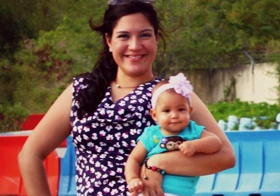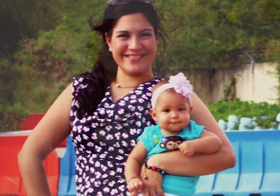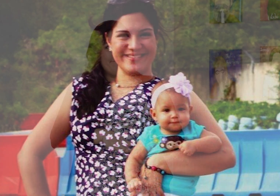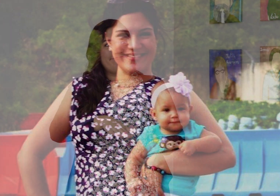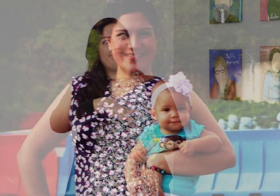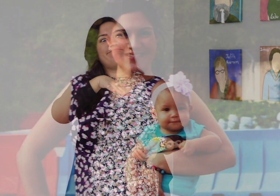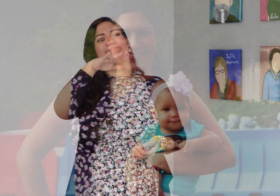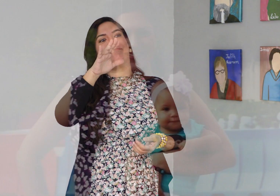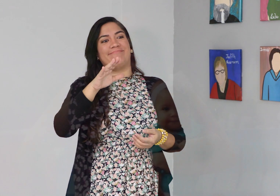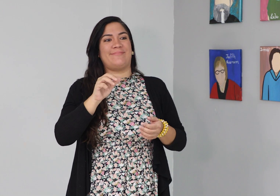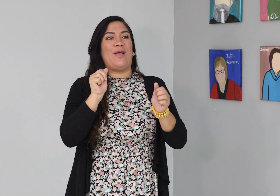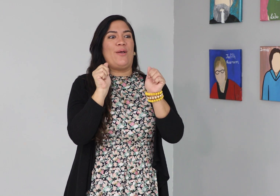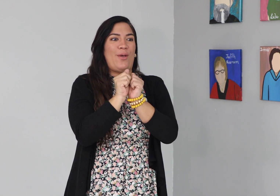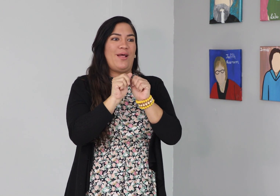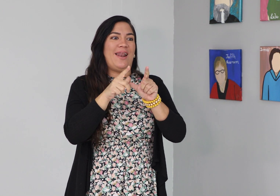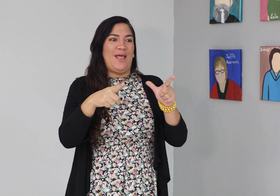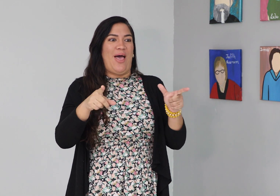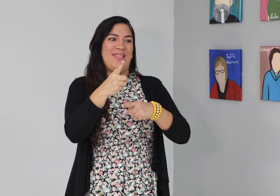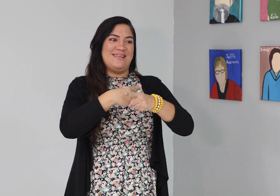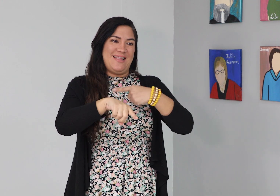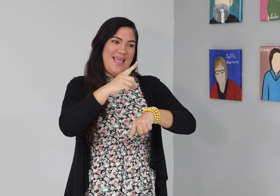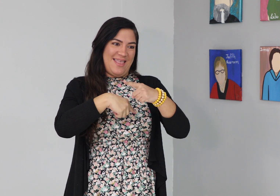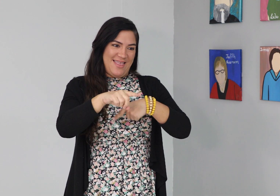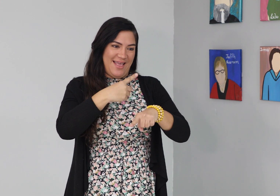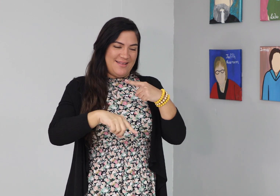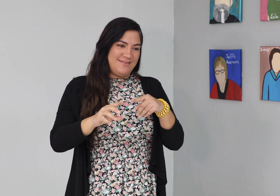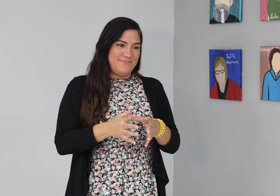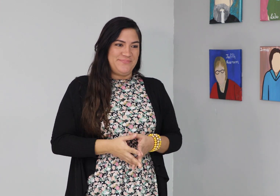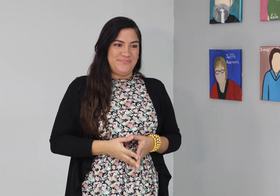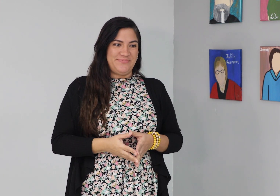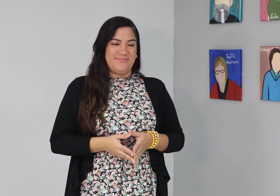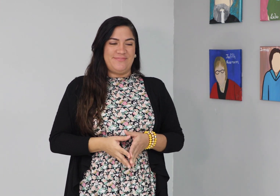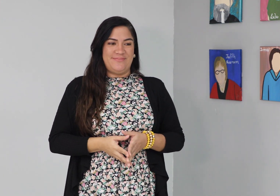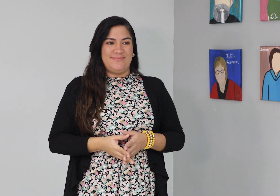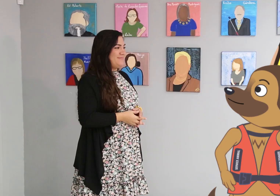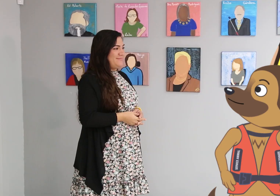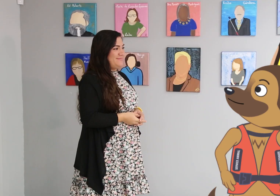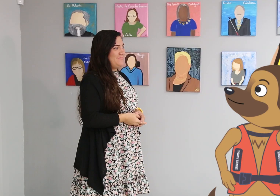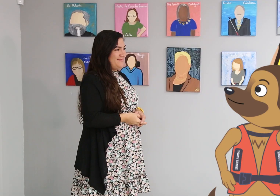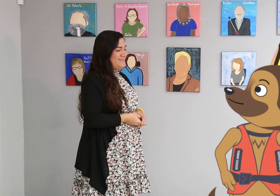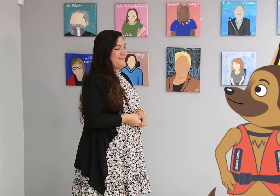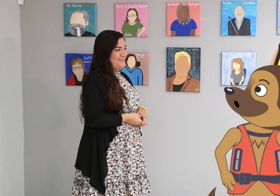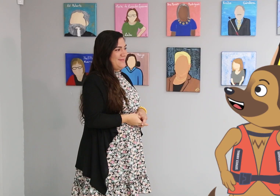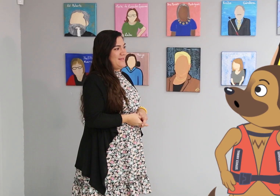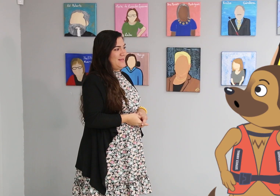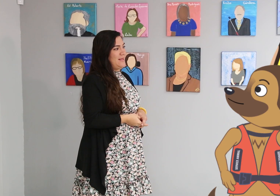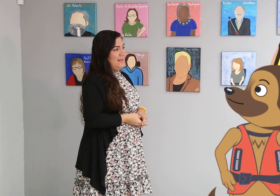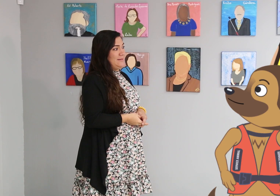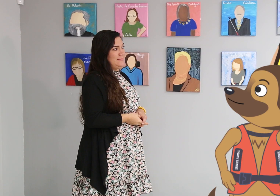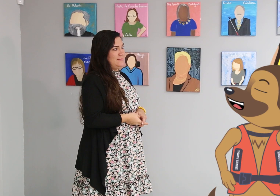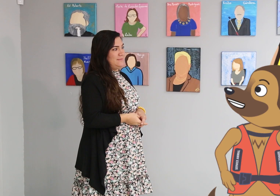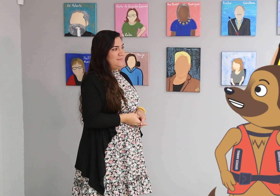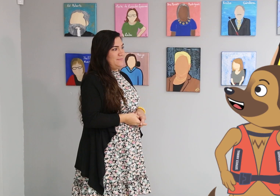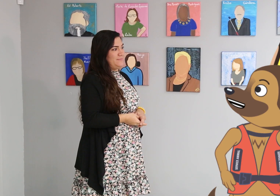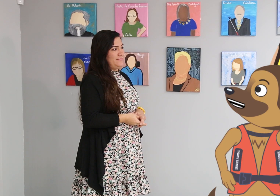Yo he tenido que enseñarle a mi hija con lenguaje de señas desde que nació. ¡Guau! ¡Es increíble!